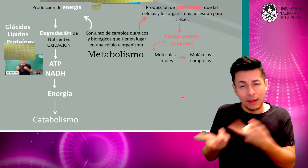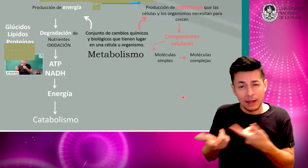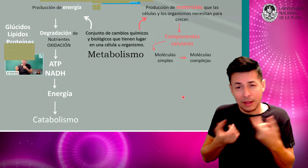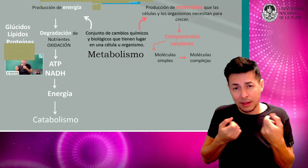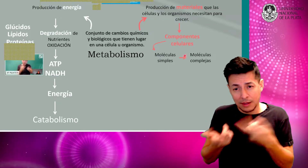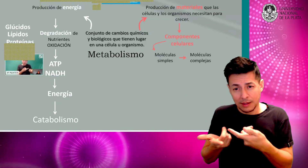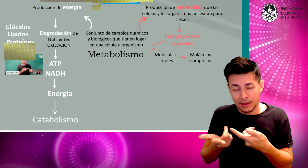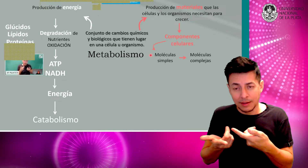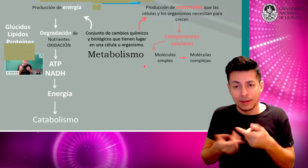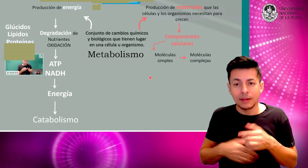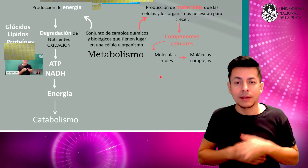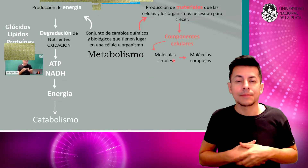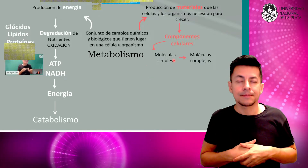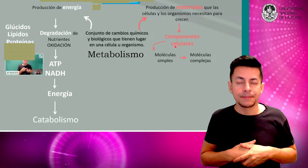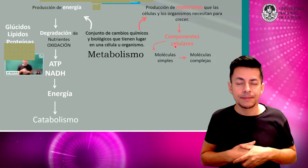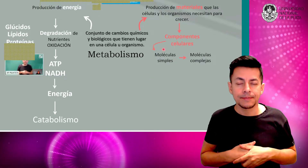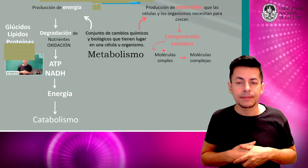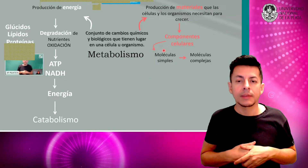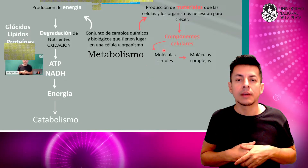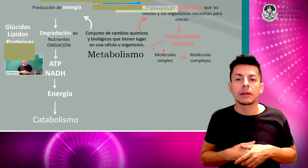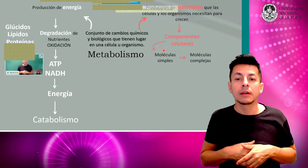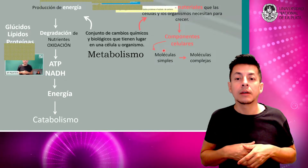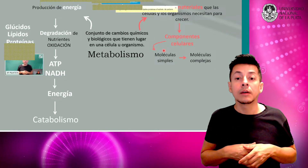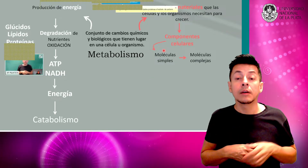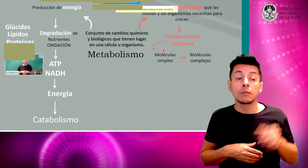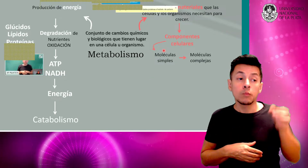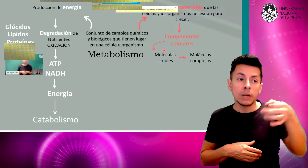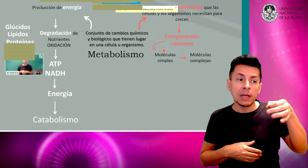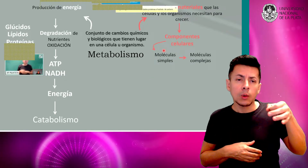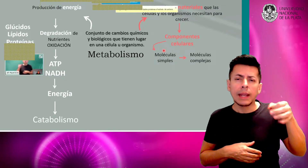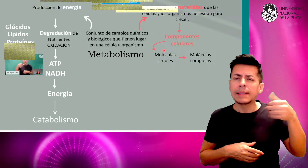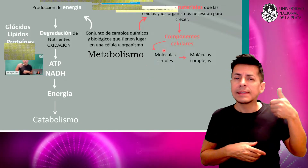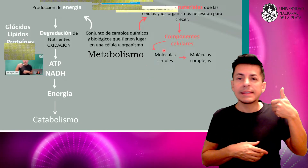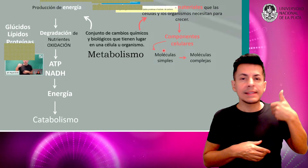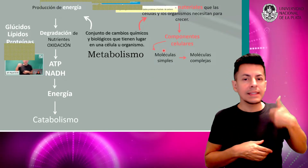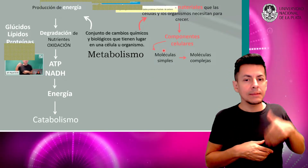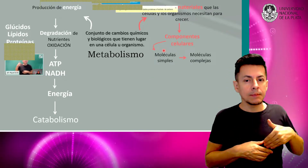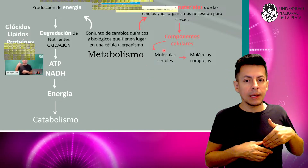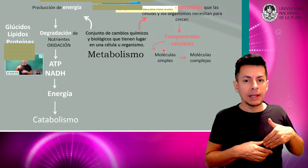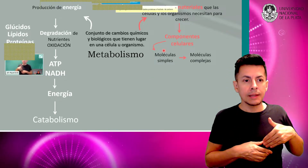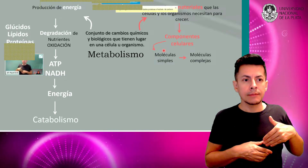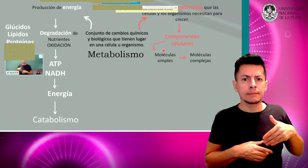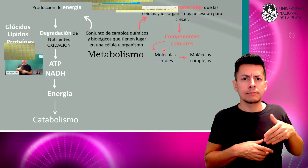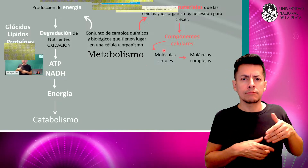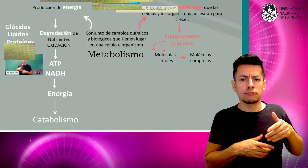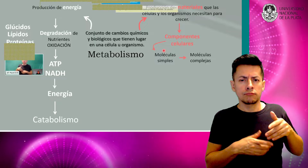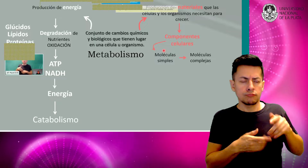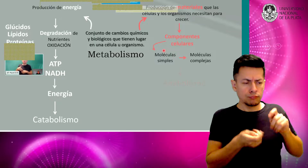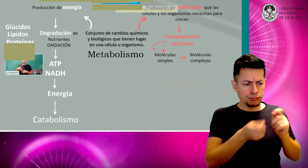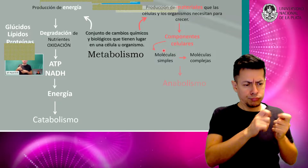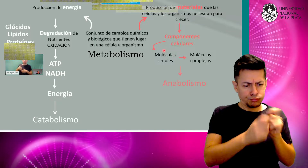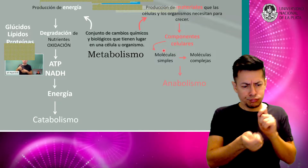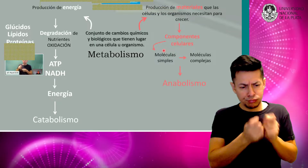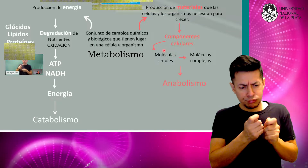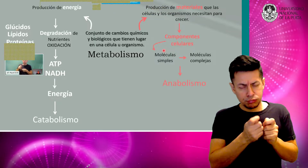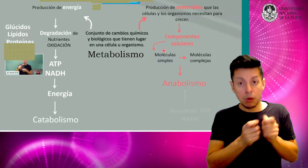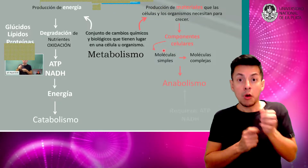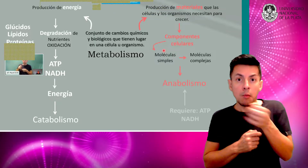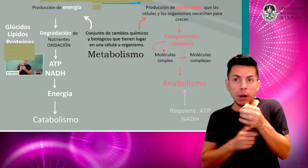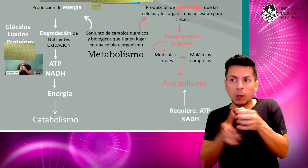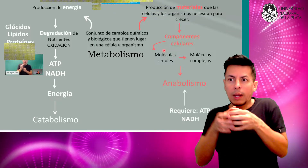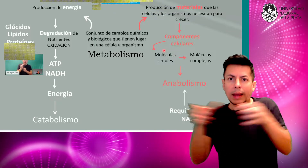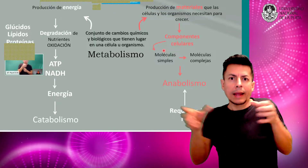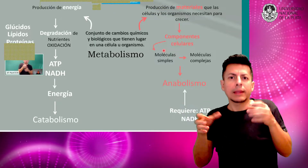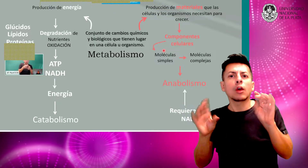A partir de moléculas simples, en este caso, vamos a estar obteniendo moléculas mucho más grandes y más complejas. Y para